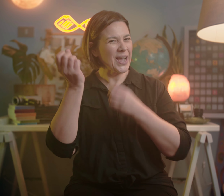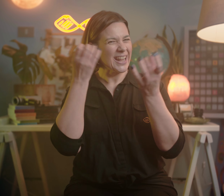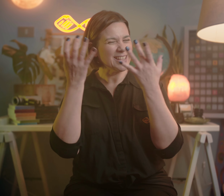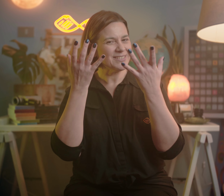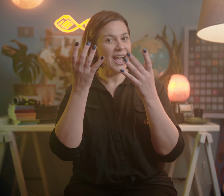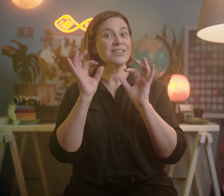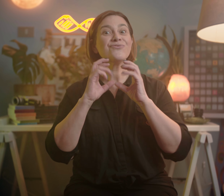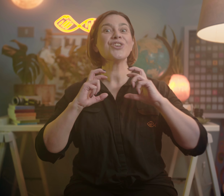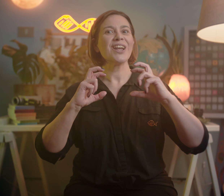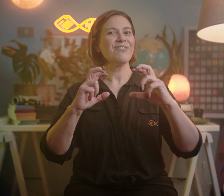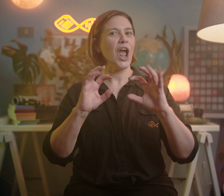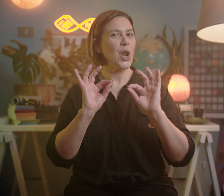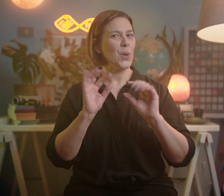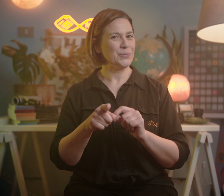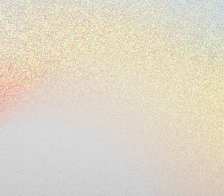Il cervello